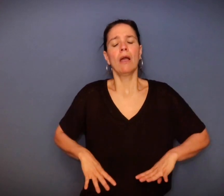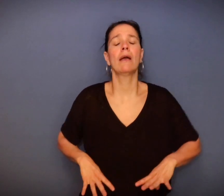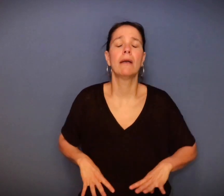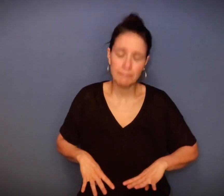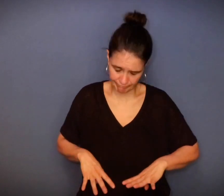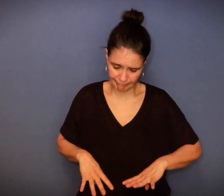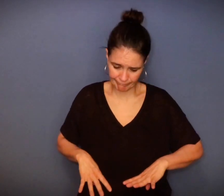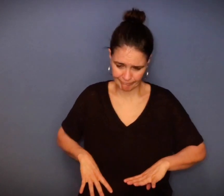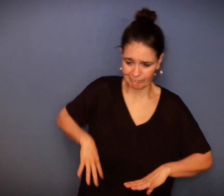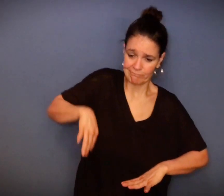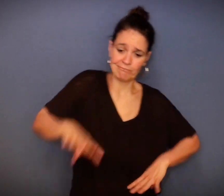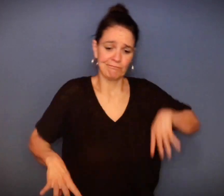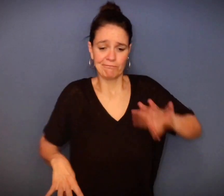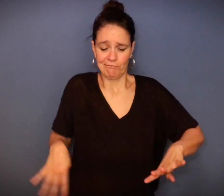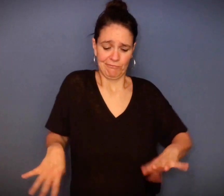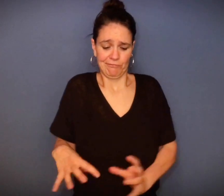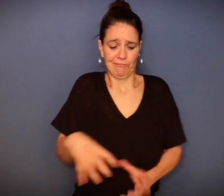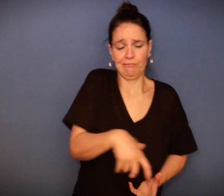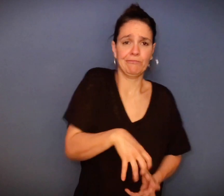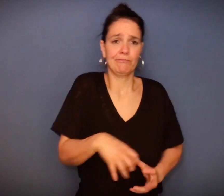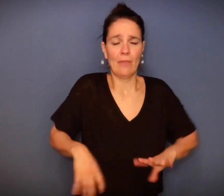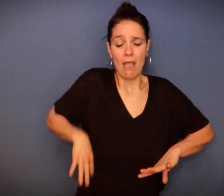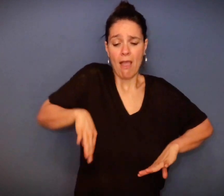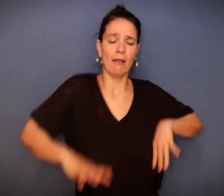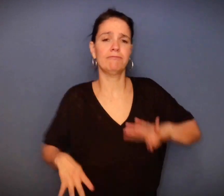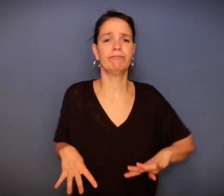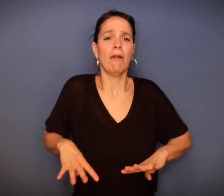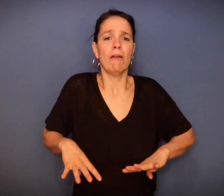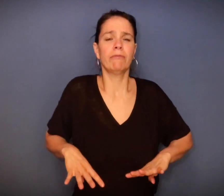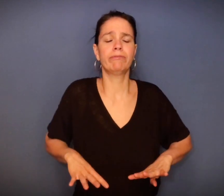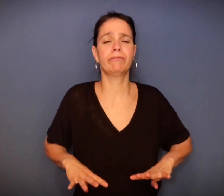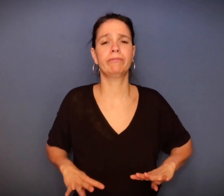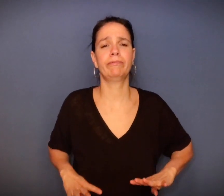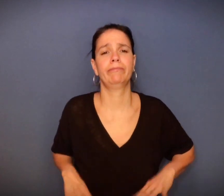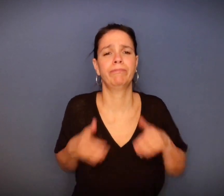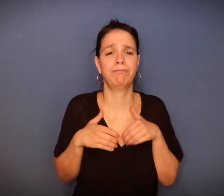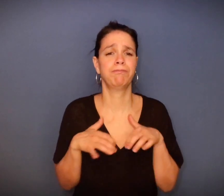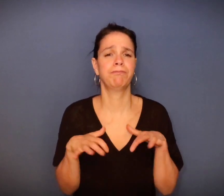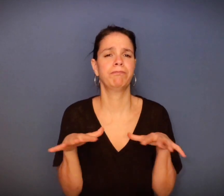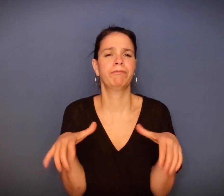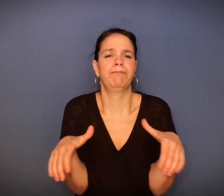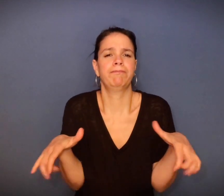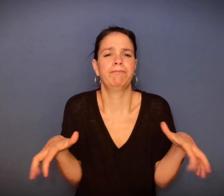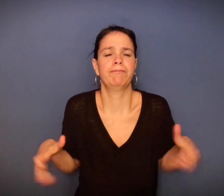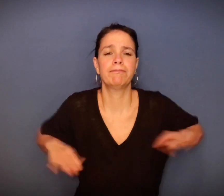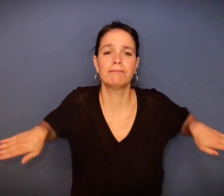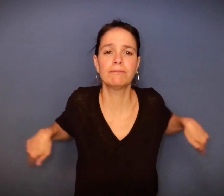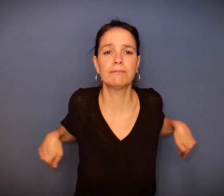C'était le plus gros d'entre tous. La canne soupira et se résigna à attendre. Elle se recoucha